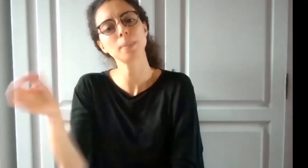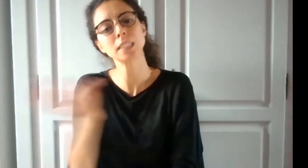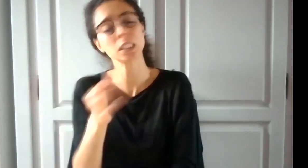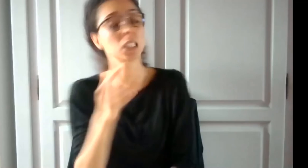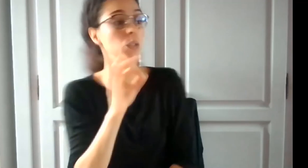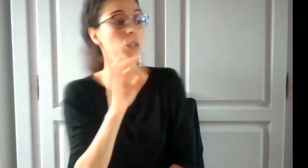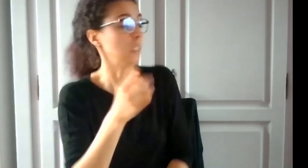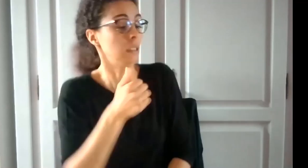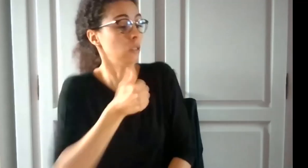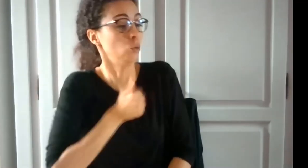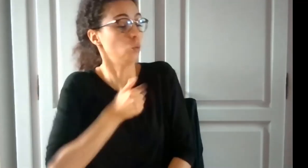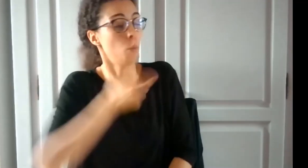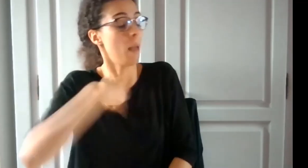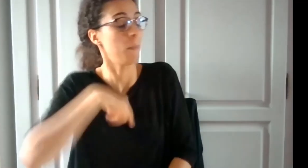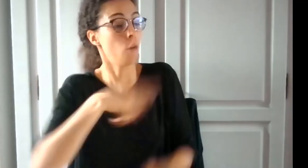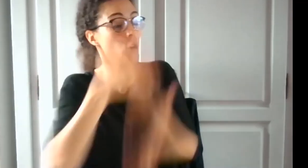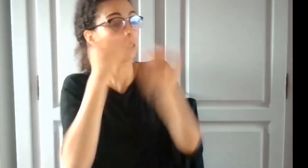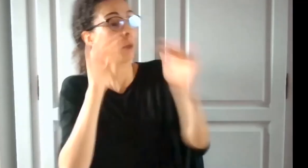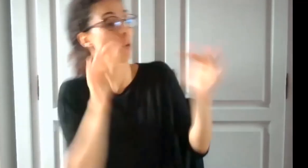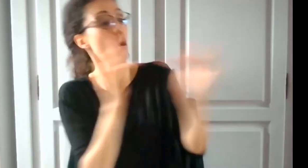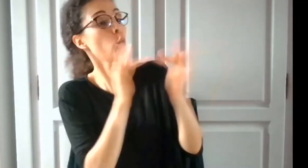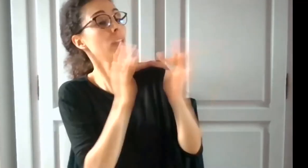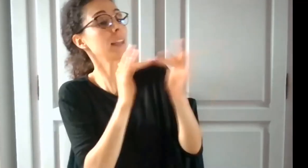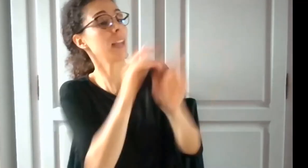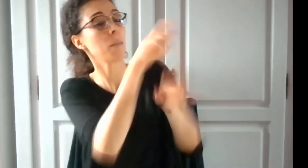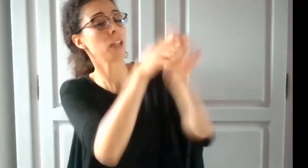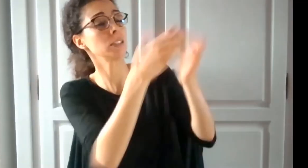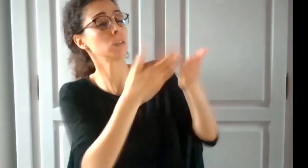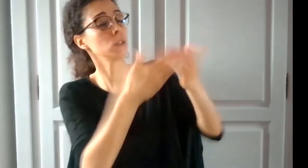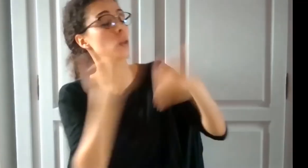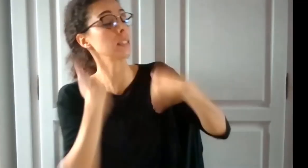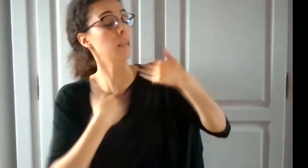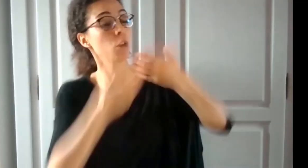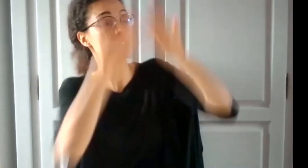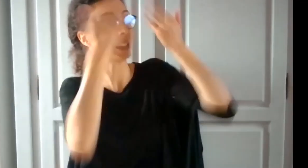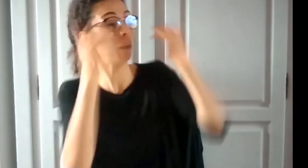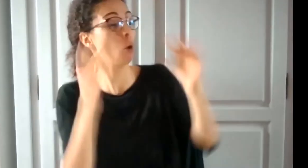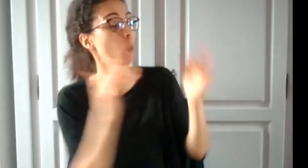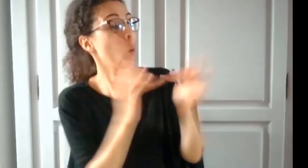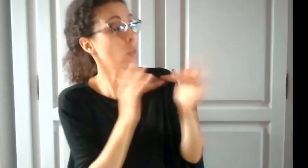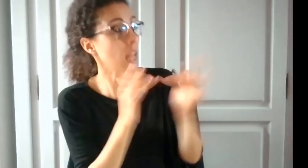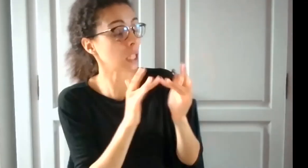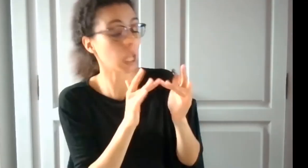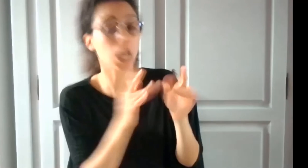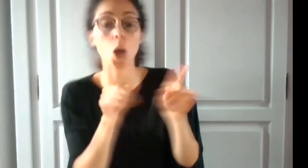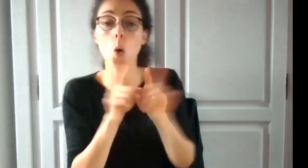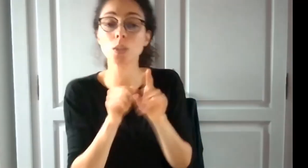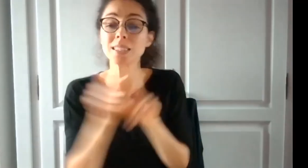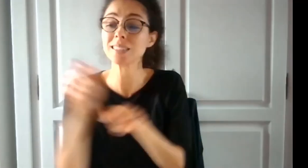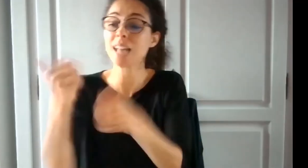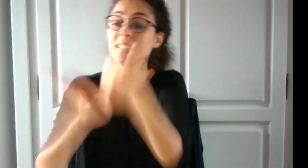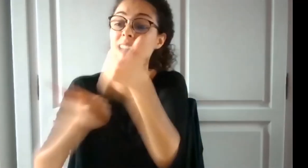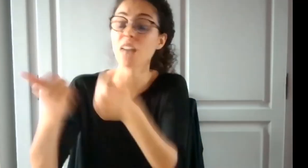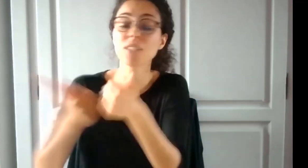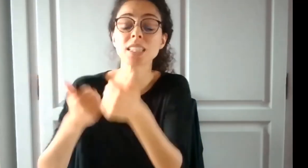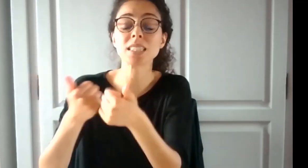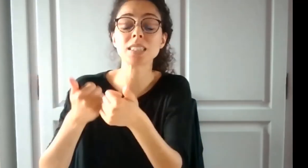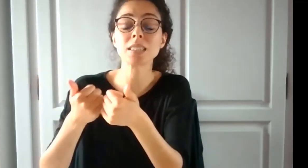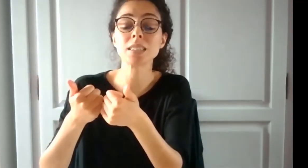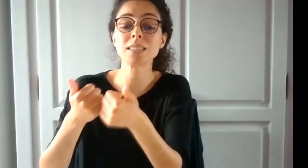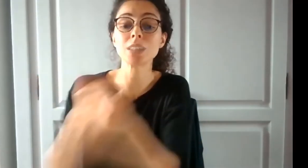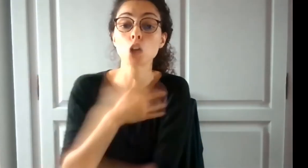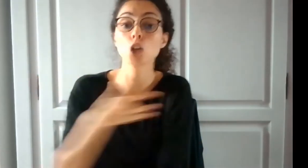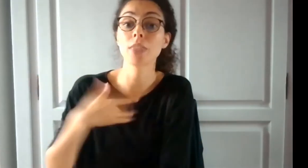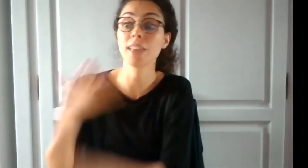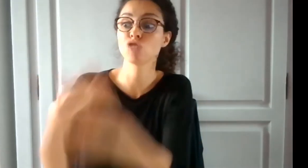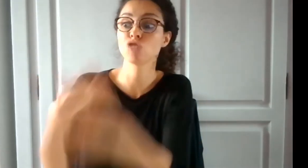savaient pas comment ils pouvaient contacter les personnes en situation de handicap. On ne savait pas non plus comment contacter les services de santé au travail, et cette